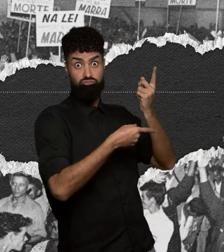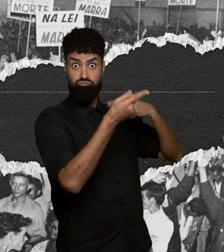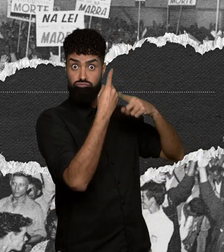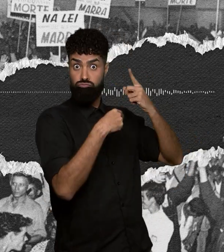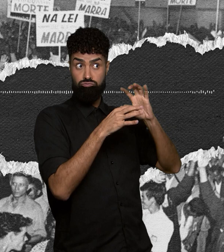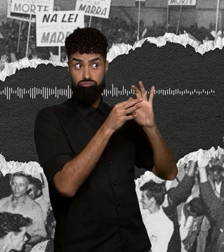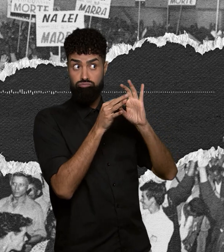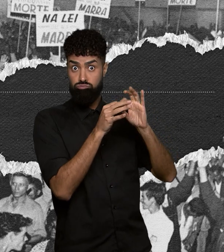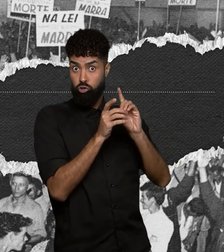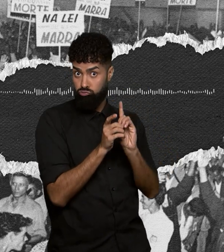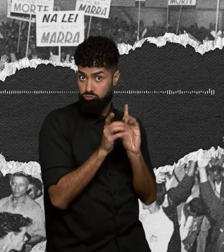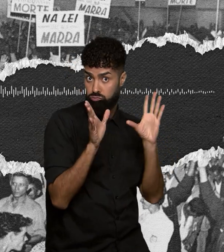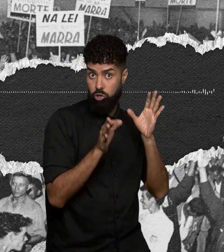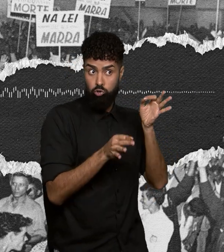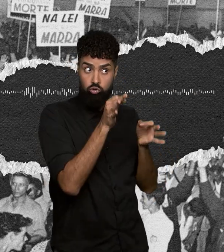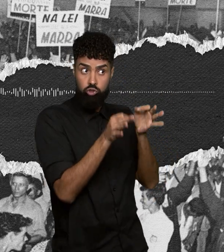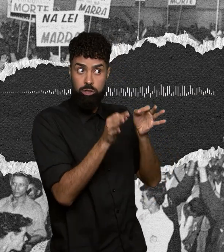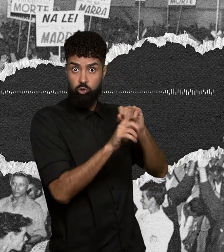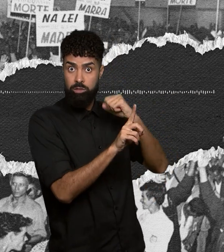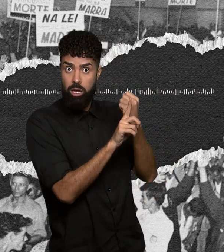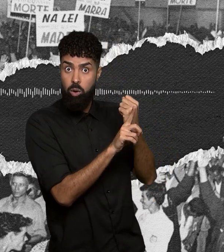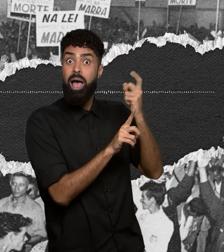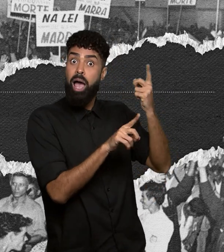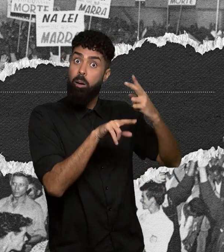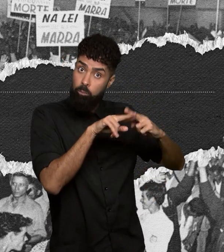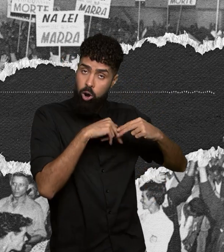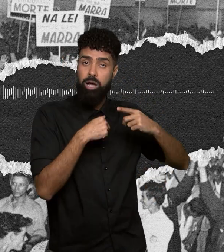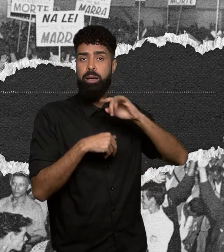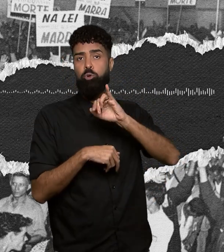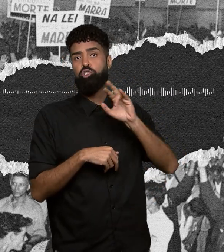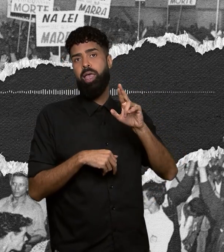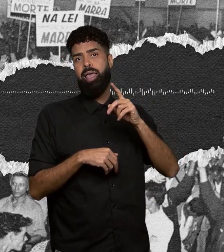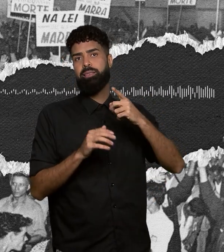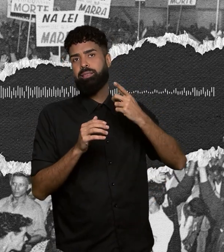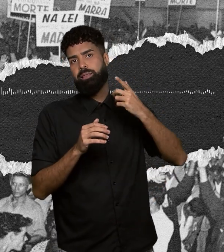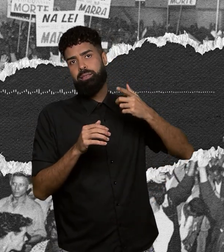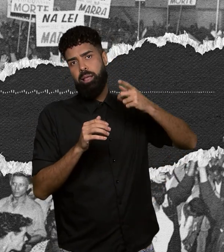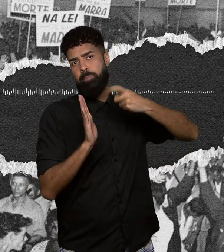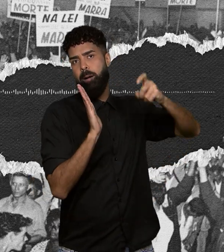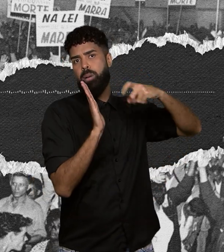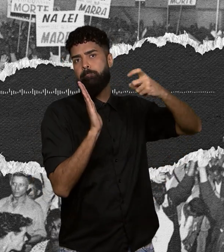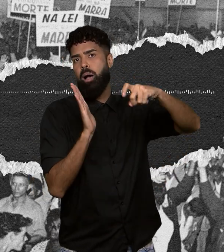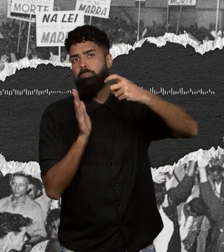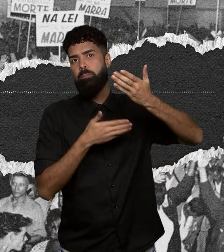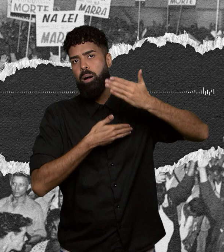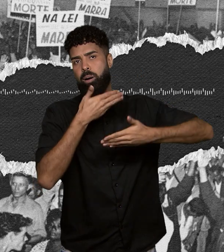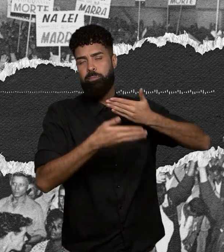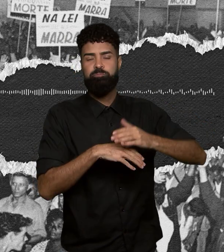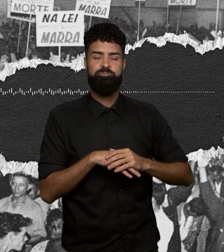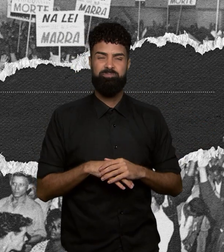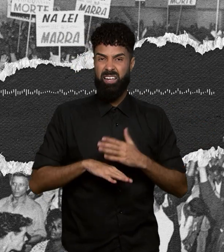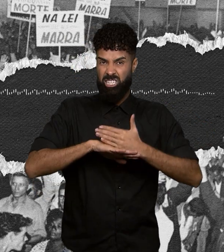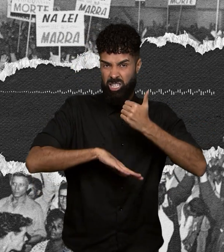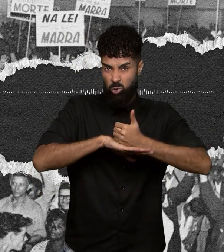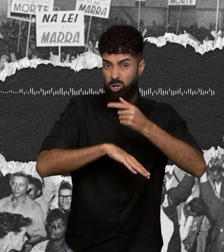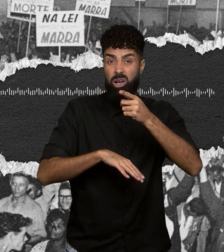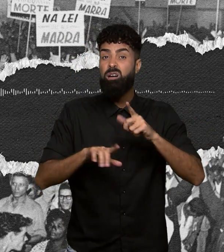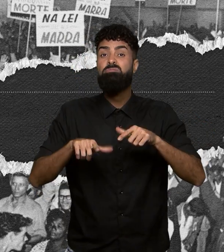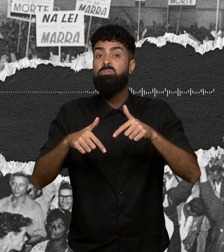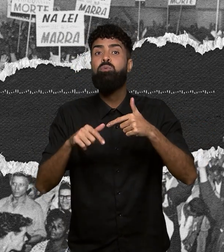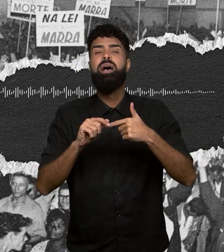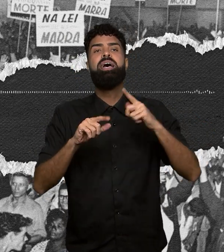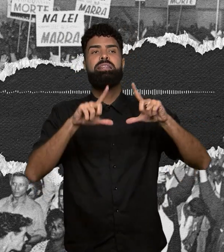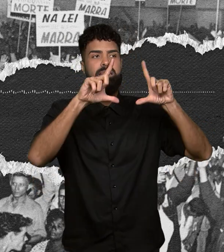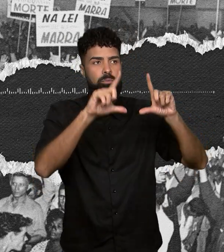justiça social custa do Imposto sobre a renda bom uma das primeiras medidas da ditadura foi reduzir a mordida do